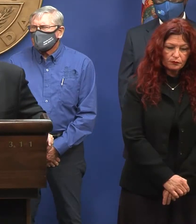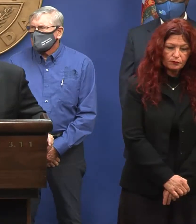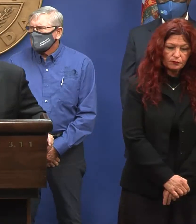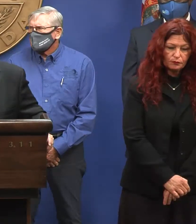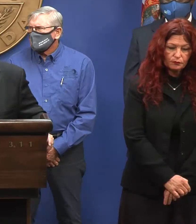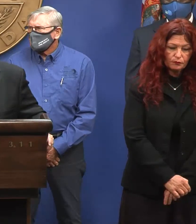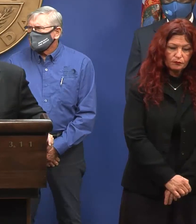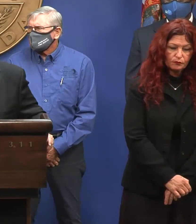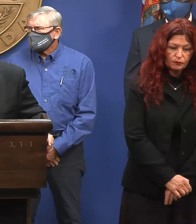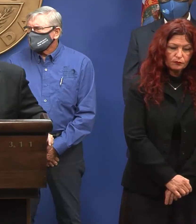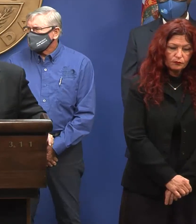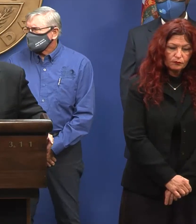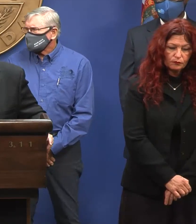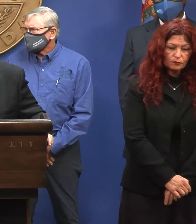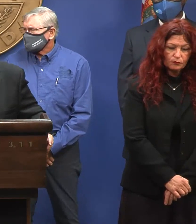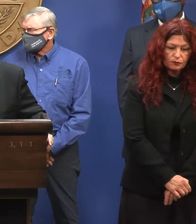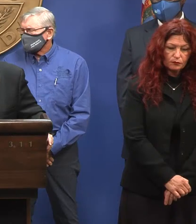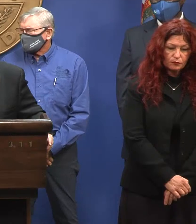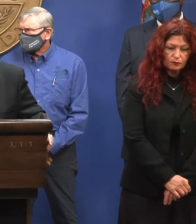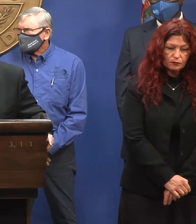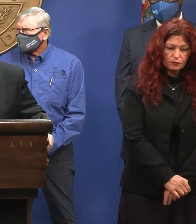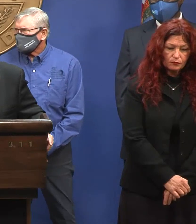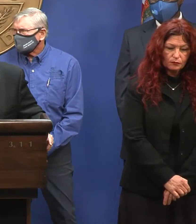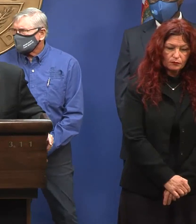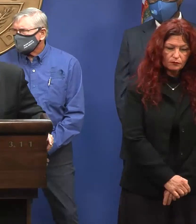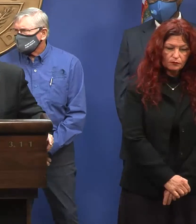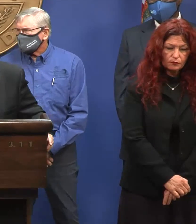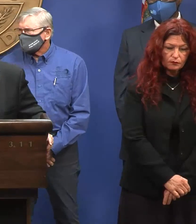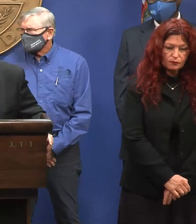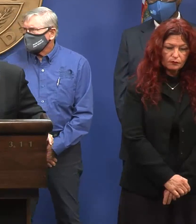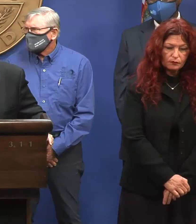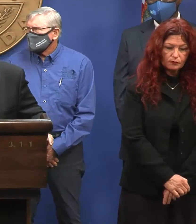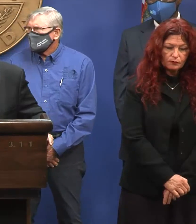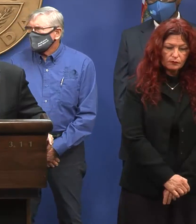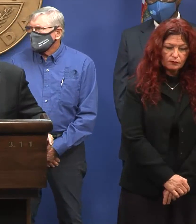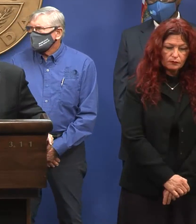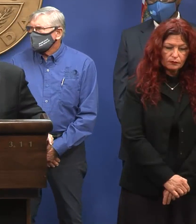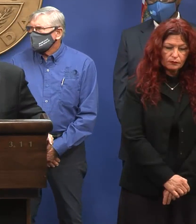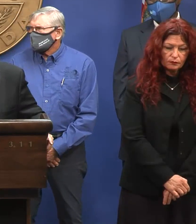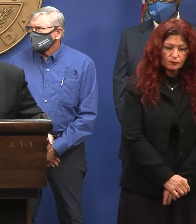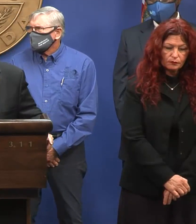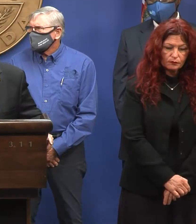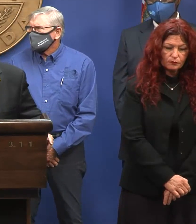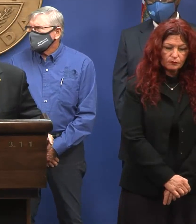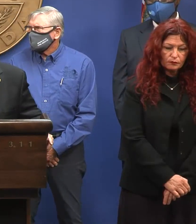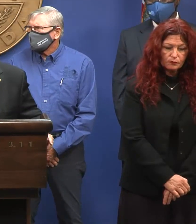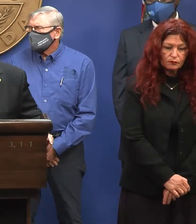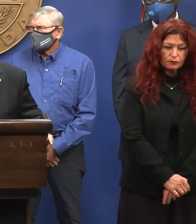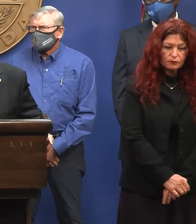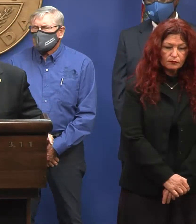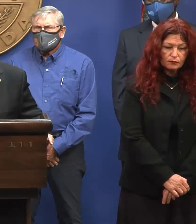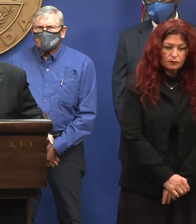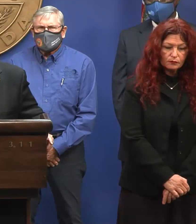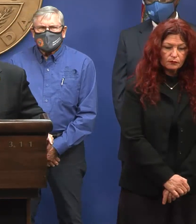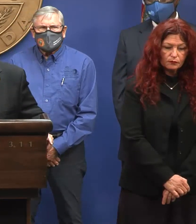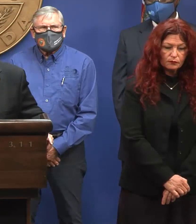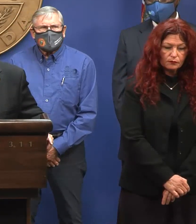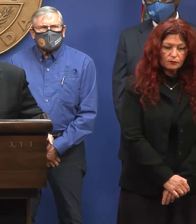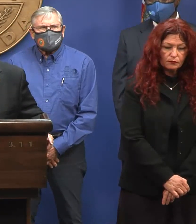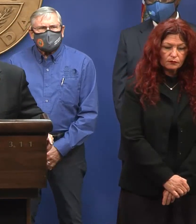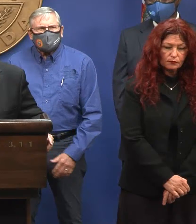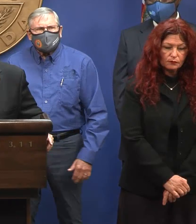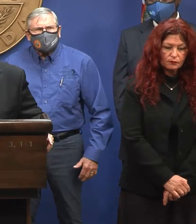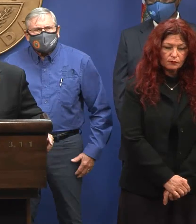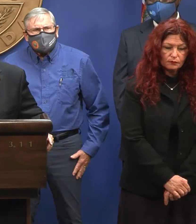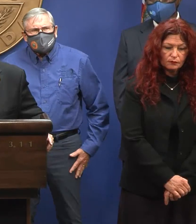necesita para su familia, a lo mejor no lo van a tener en la tienda en el momento de una crisis. Es el momento de ahora